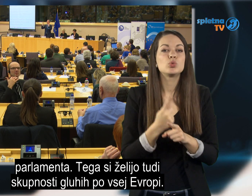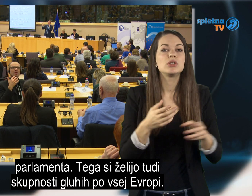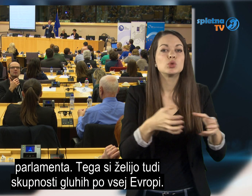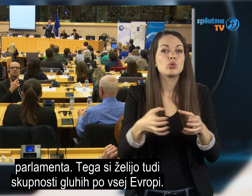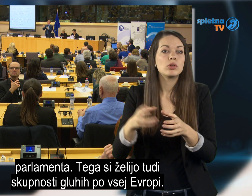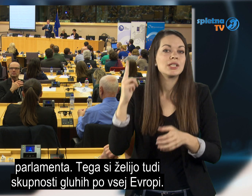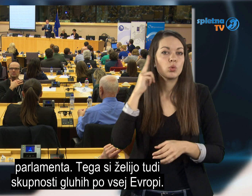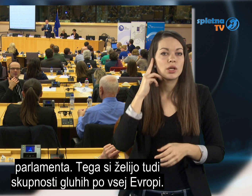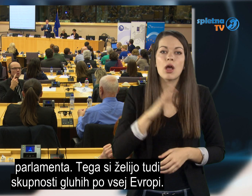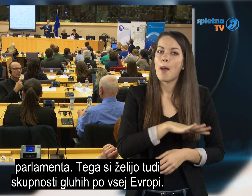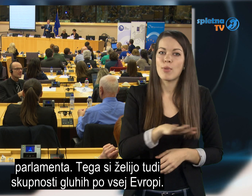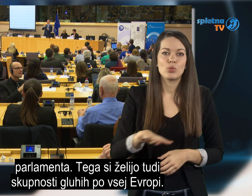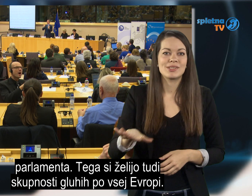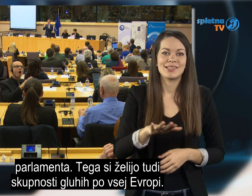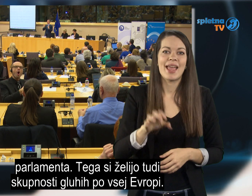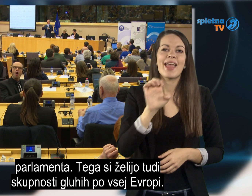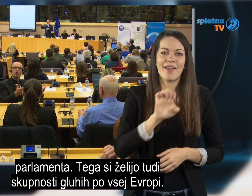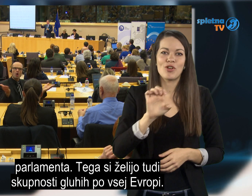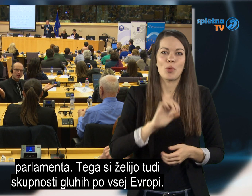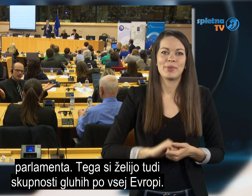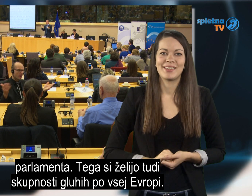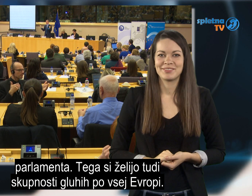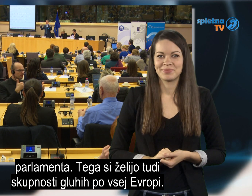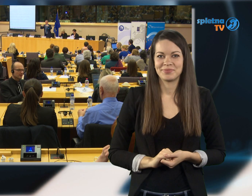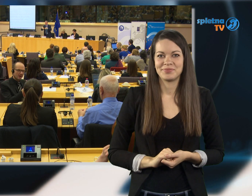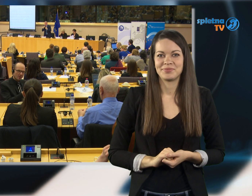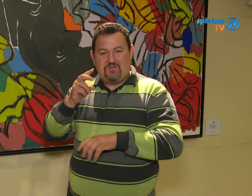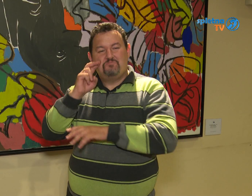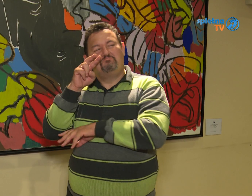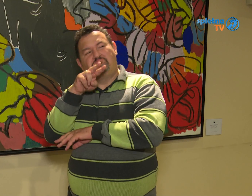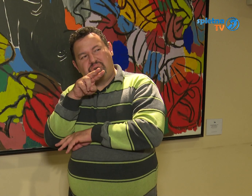Tega si želijo tudi skupnosti gluhih po vsej Evropi.